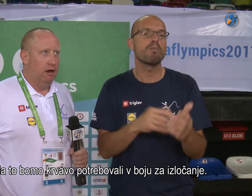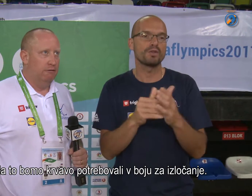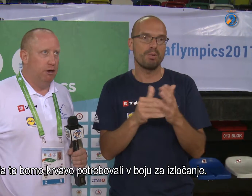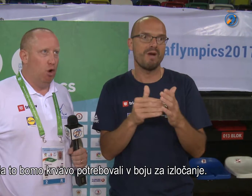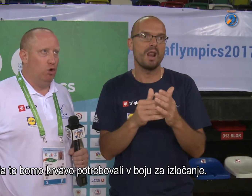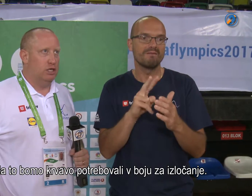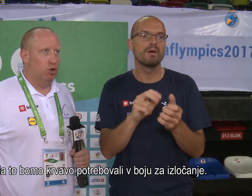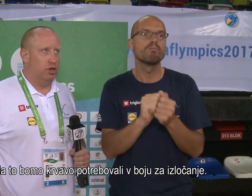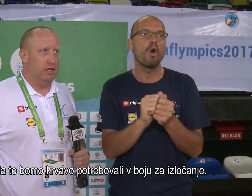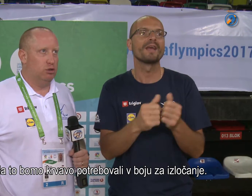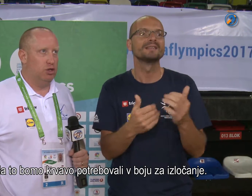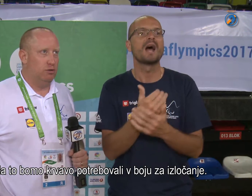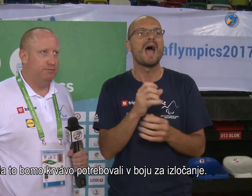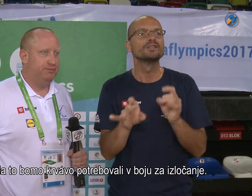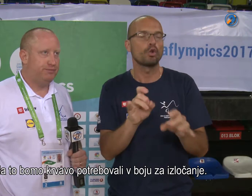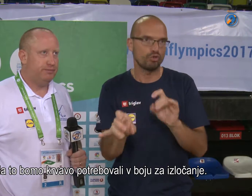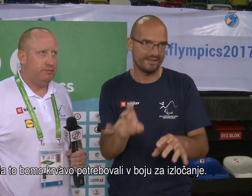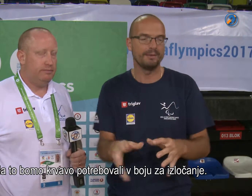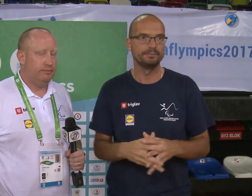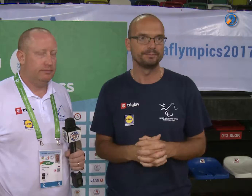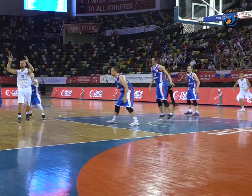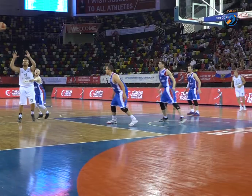v boju na izločitev.